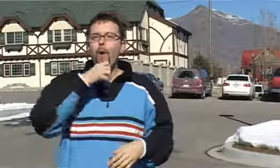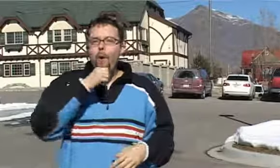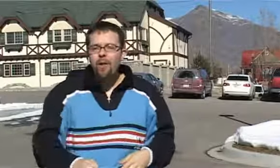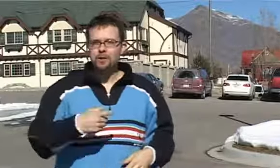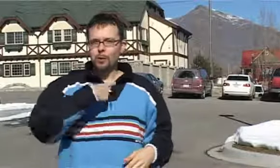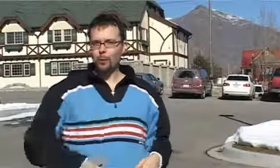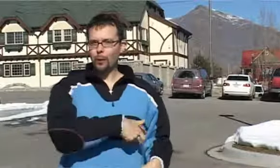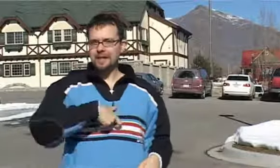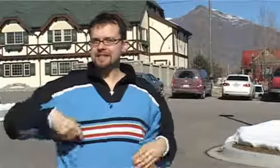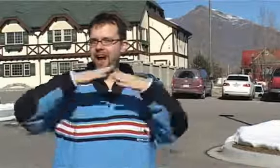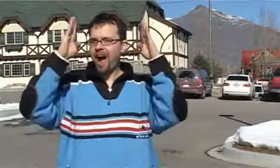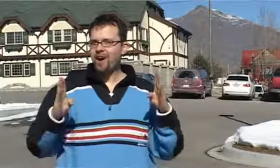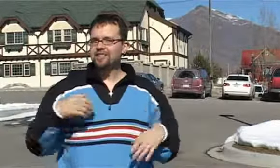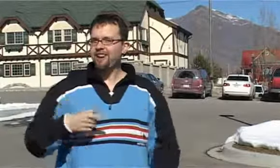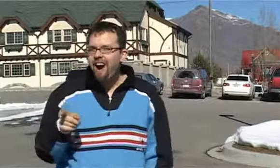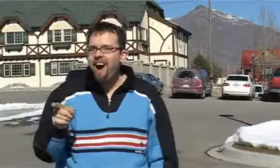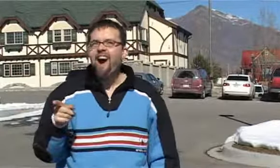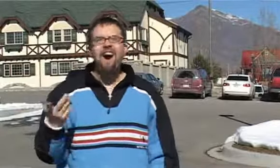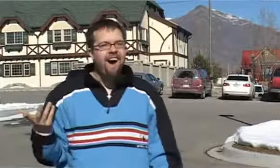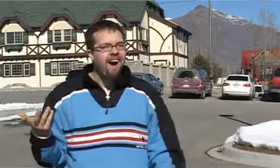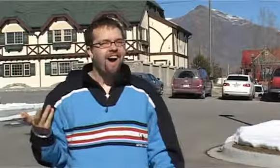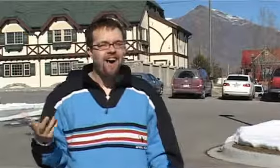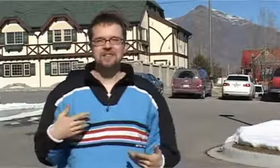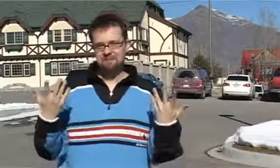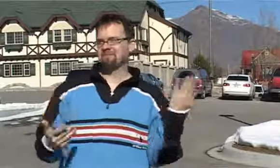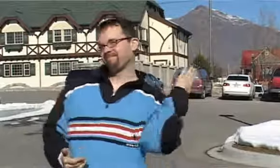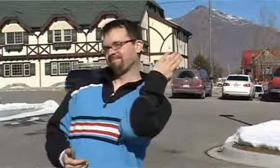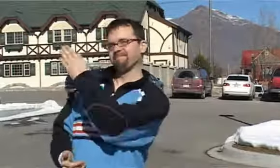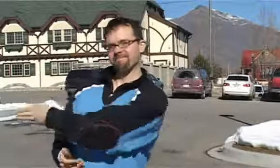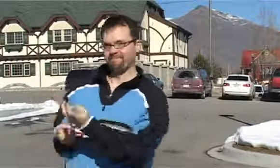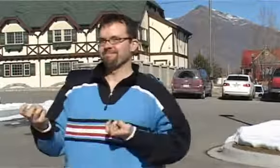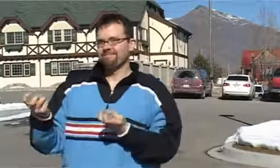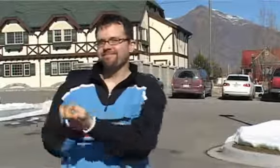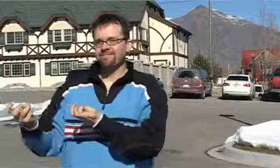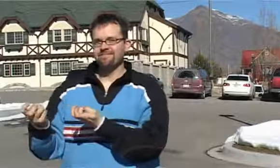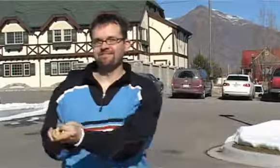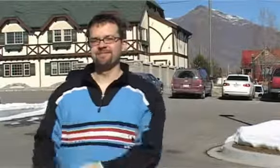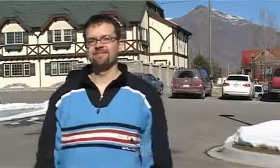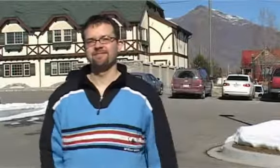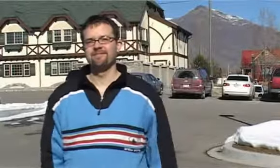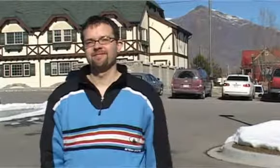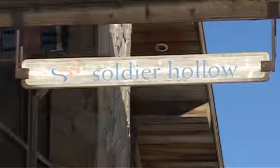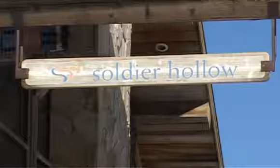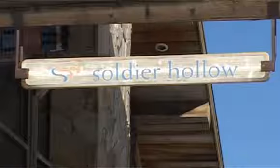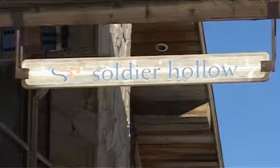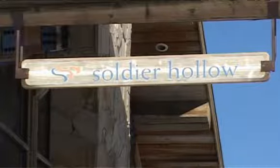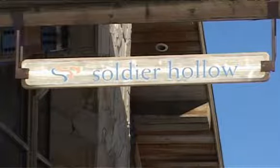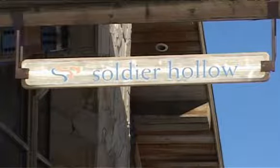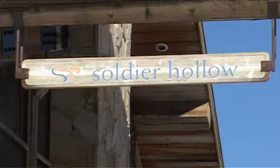sehen wir das Old Swiss House, das haben wir jetzt auf dem Weg so entdeckt, da fahren wir dann entlang weiter zu den